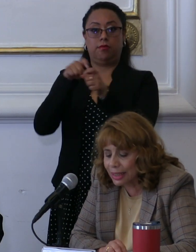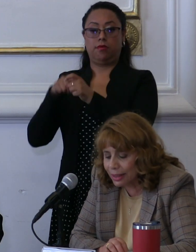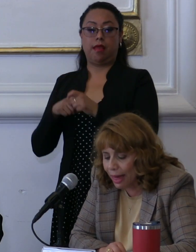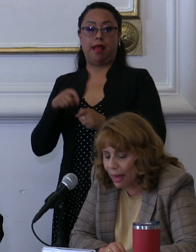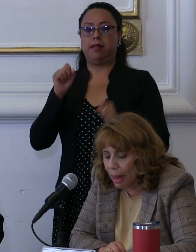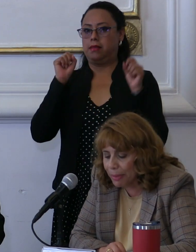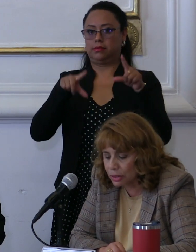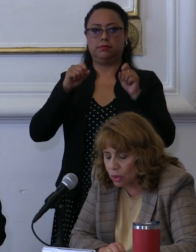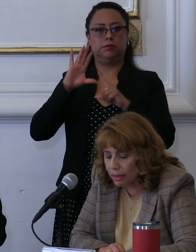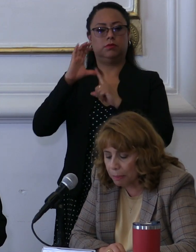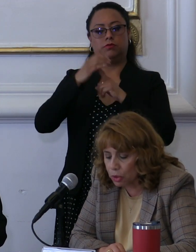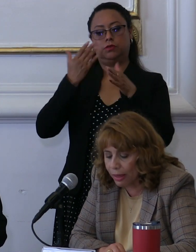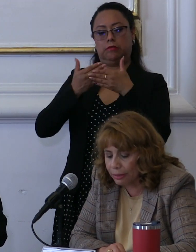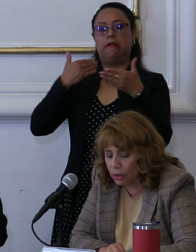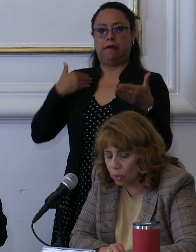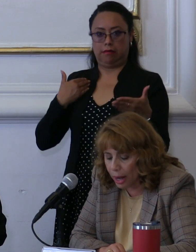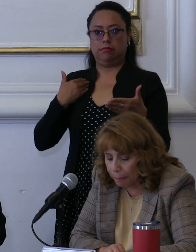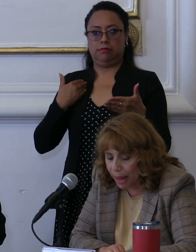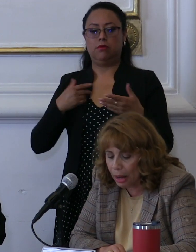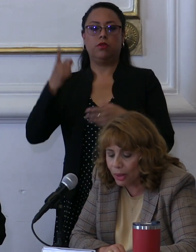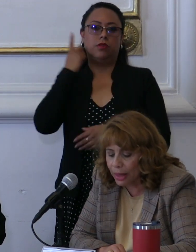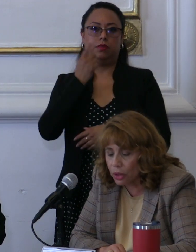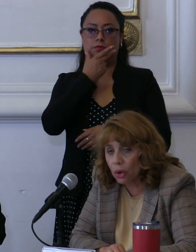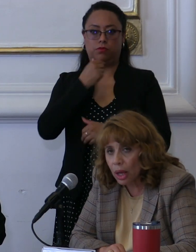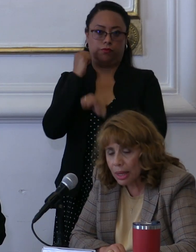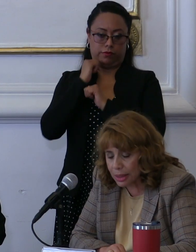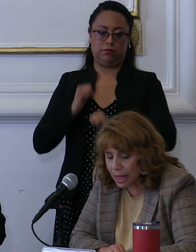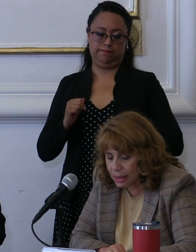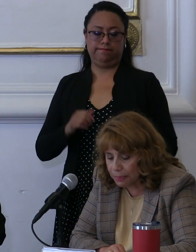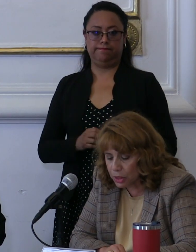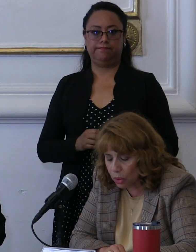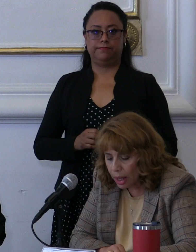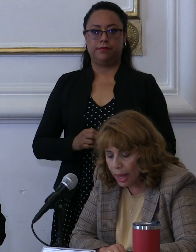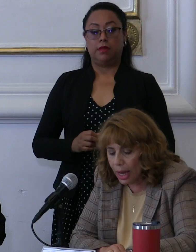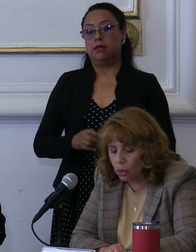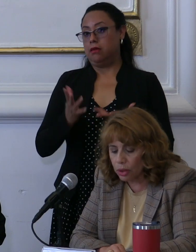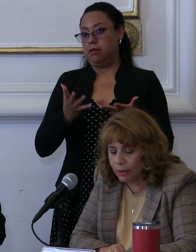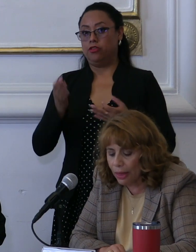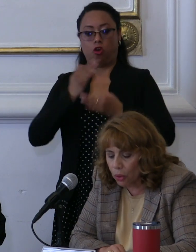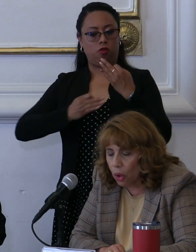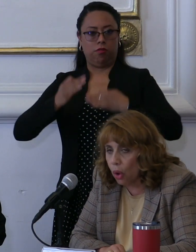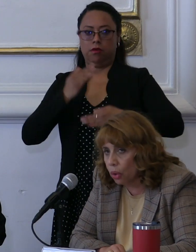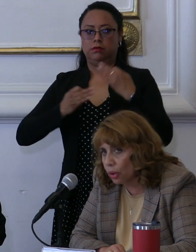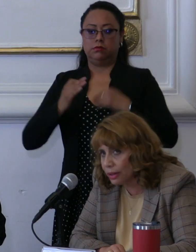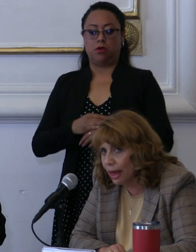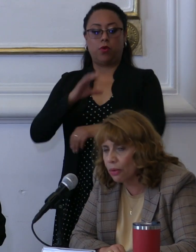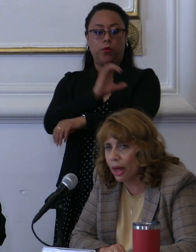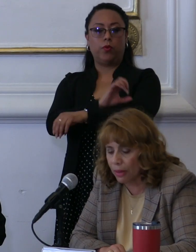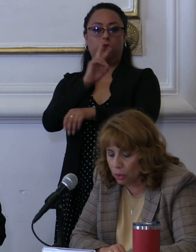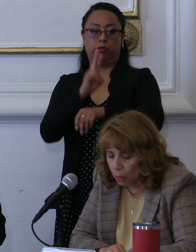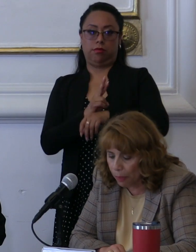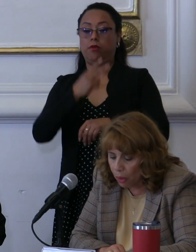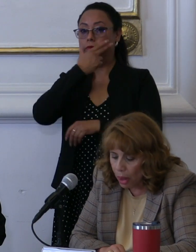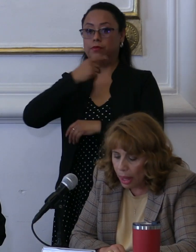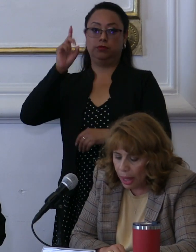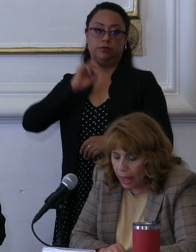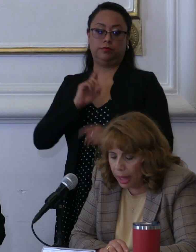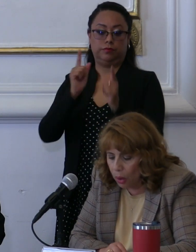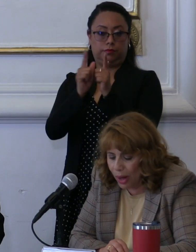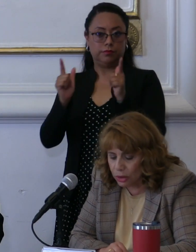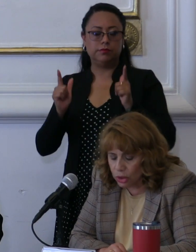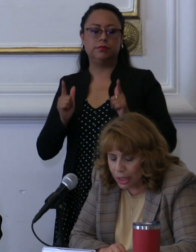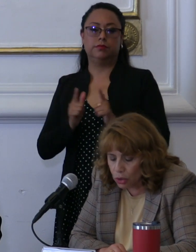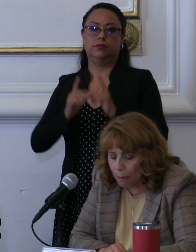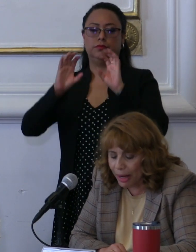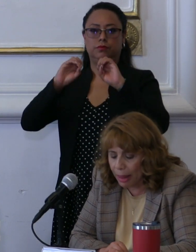está asignada la persona diputada titular. Para lo anterior, sin excepción, el coordinador o coordinadora del grupo